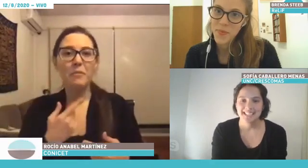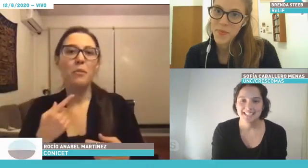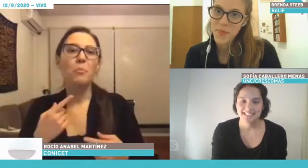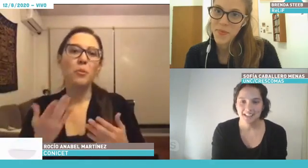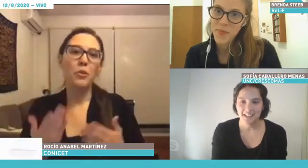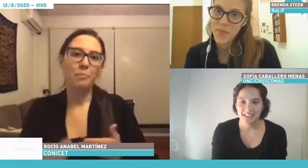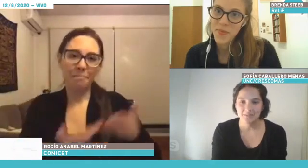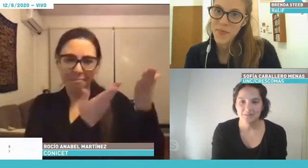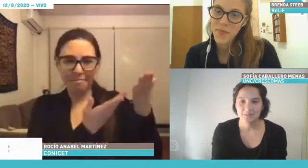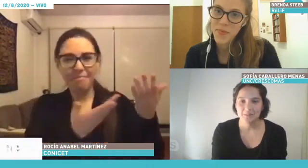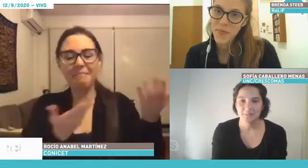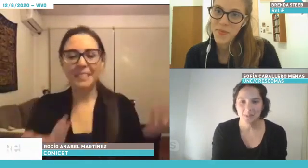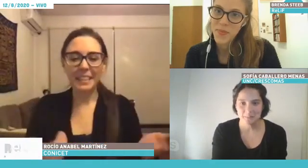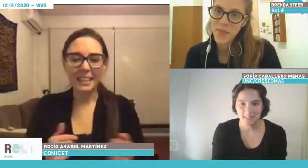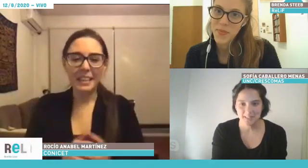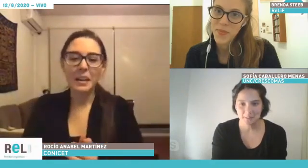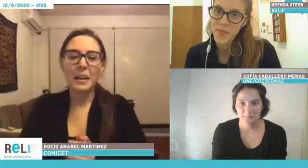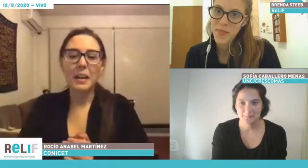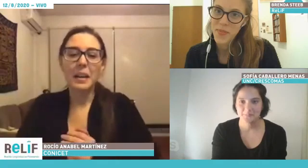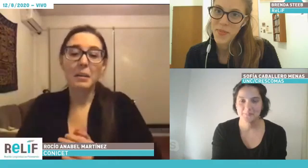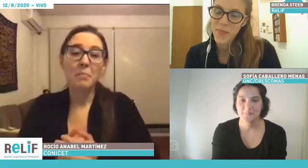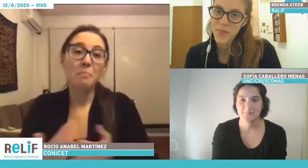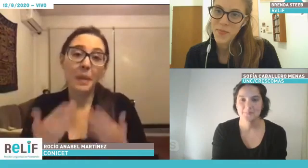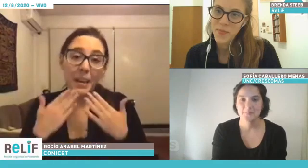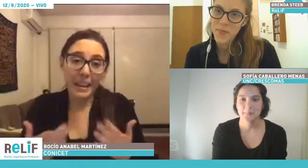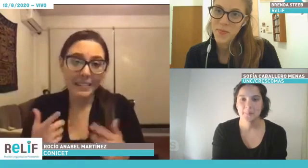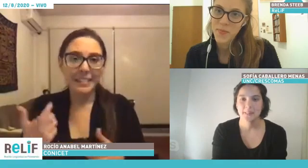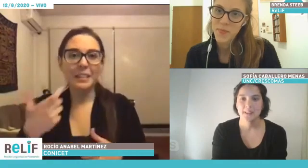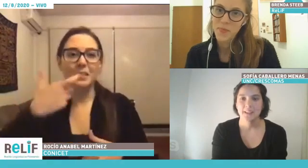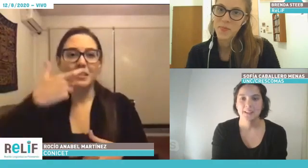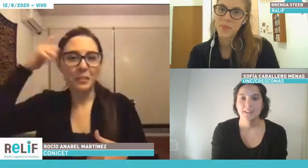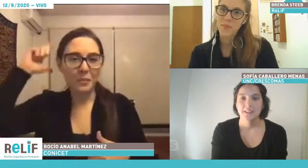Muchas gracias, Relief, por invitarme.